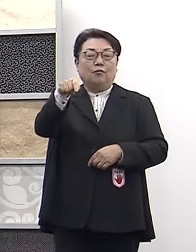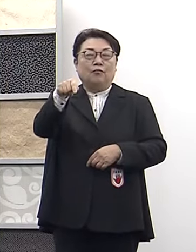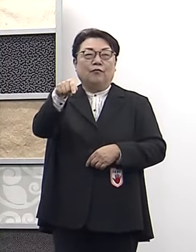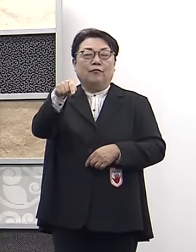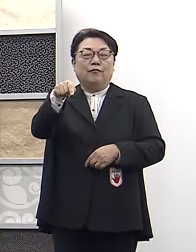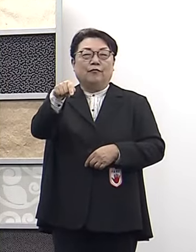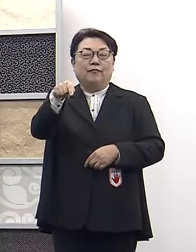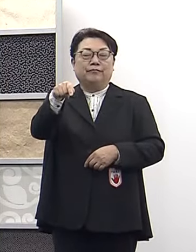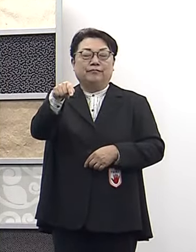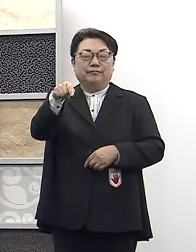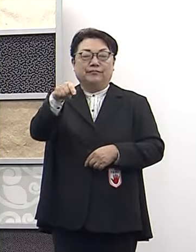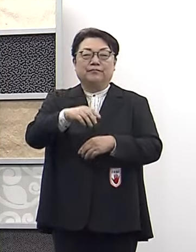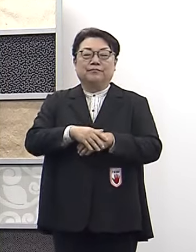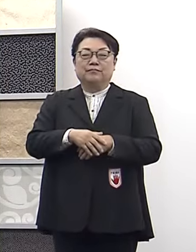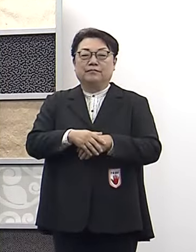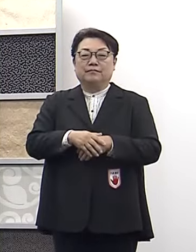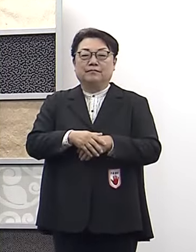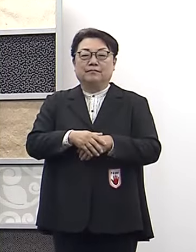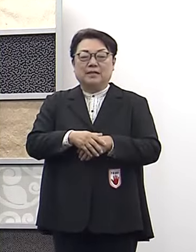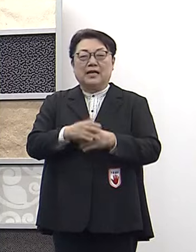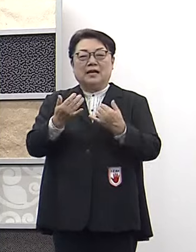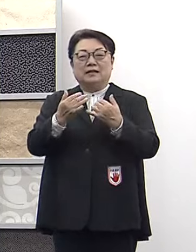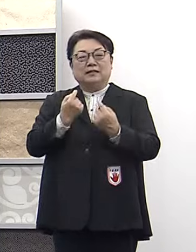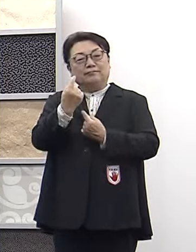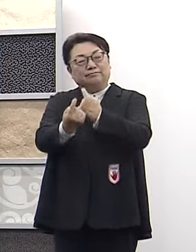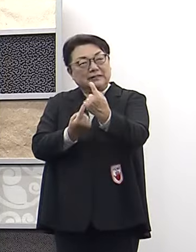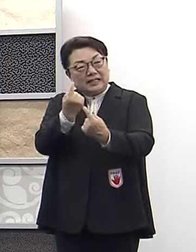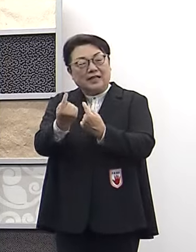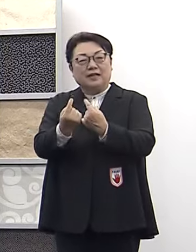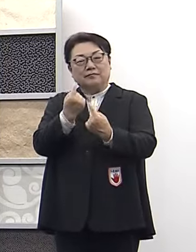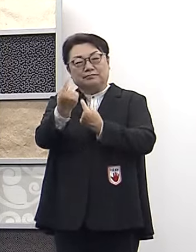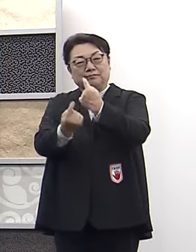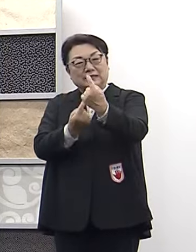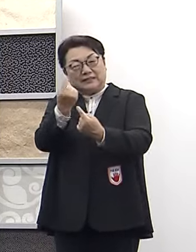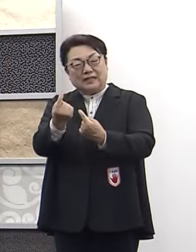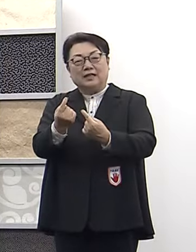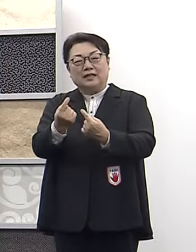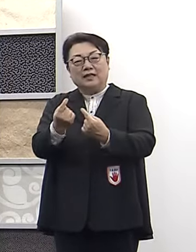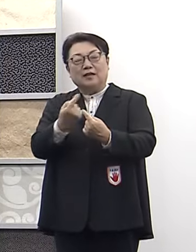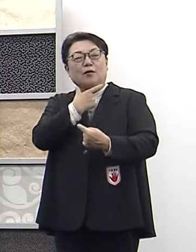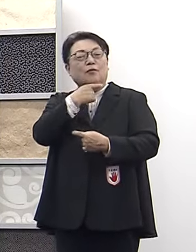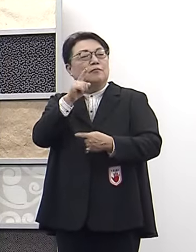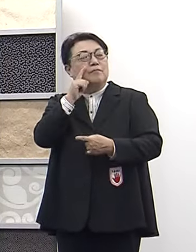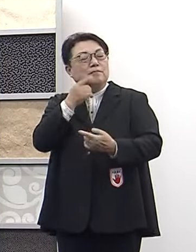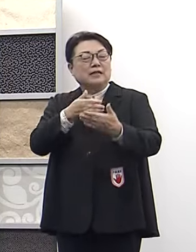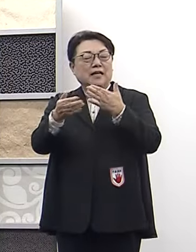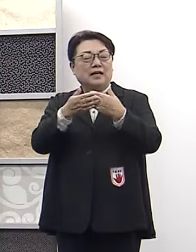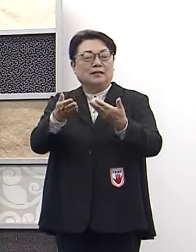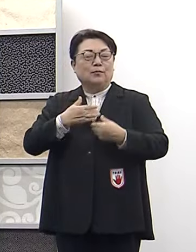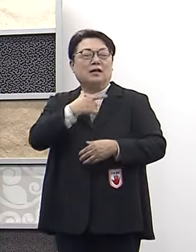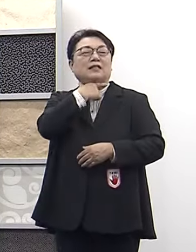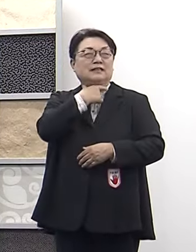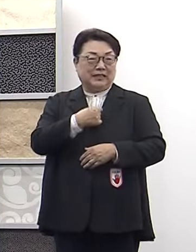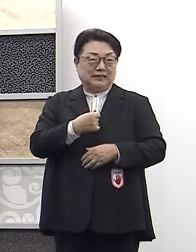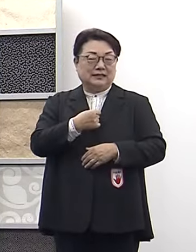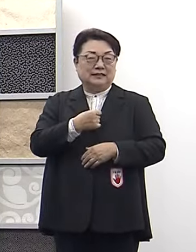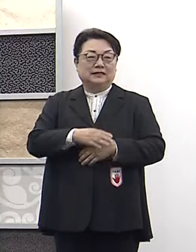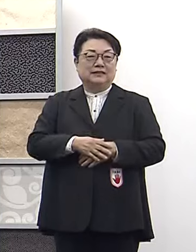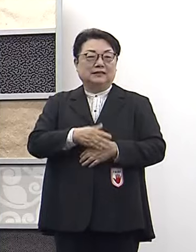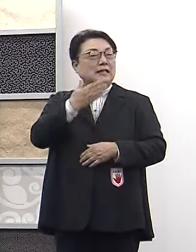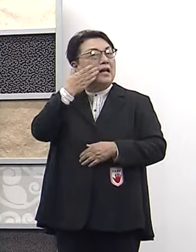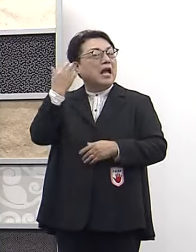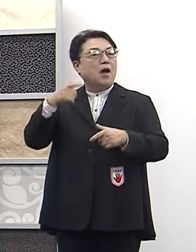ていうんですかね、その多くの方が訪れてですね、いただけるような工夫も凝らしながらですね、トータルで、